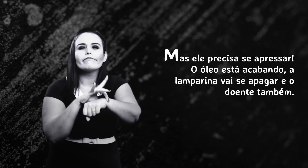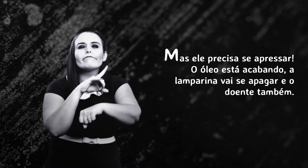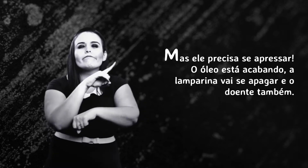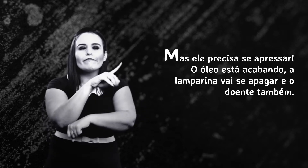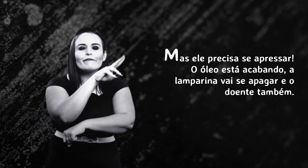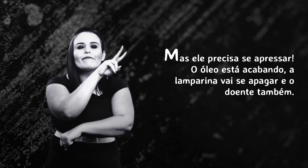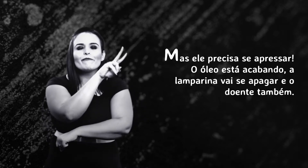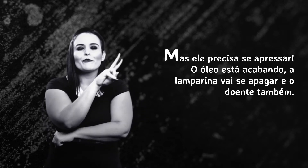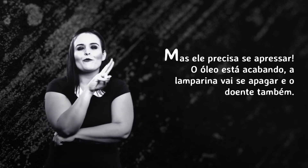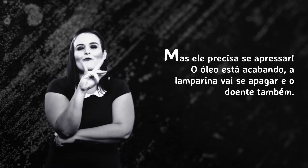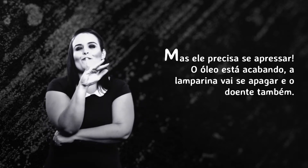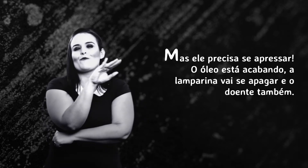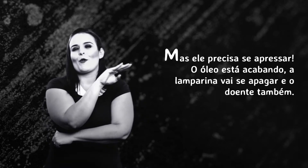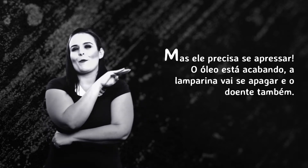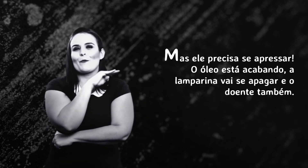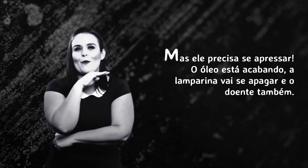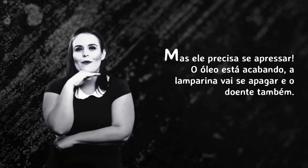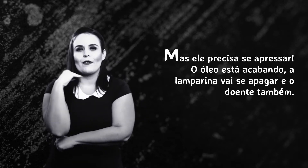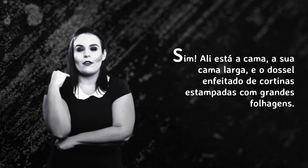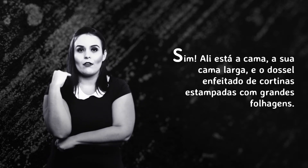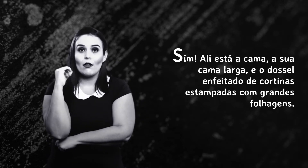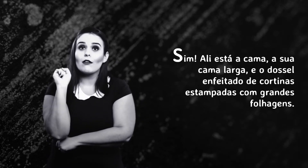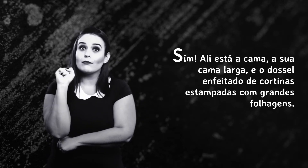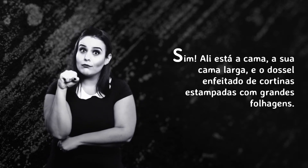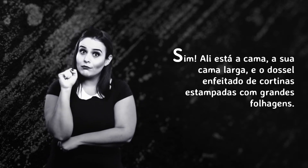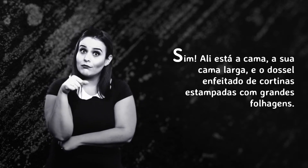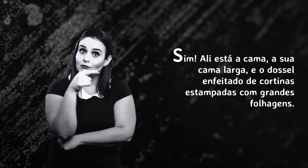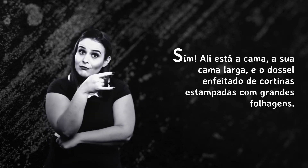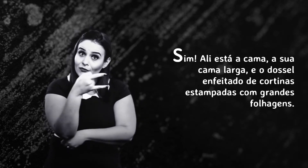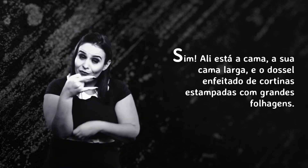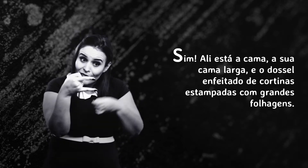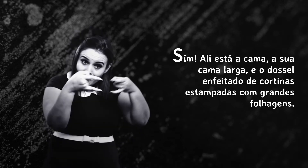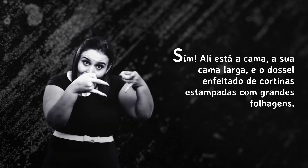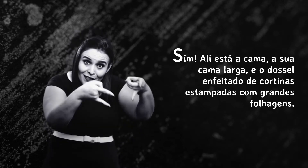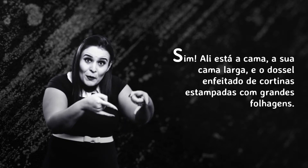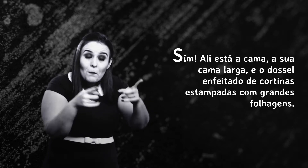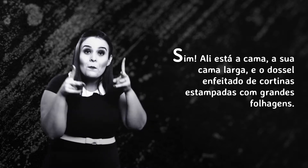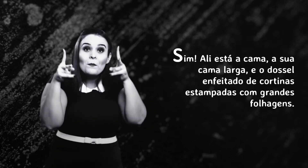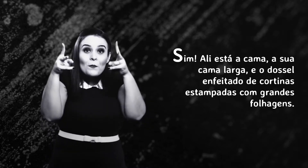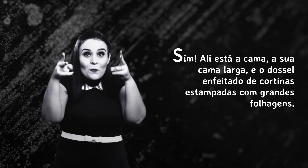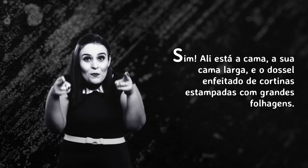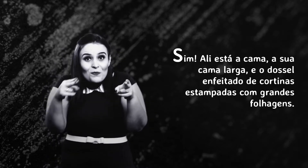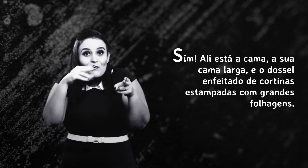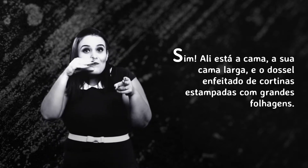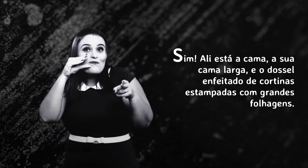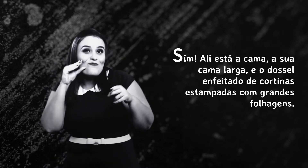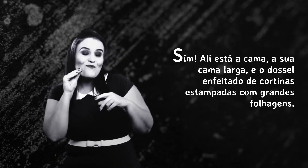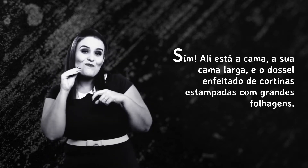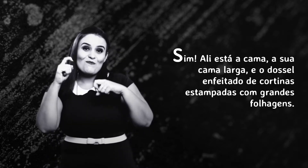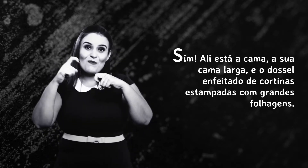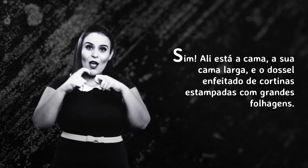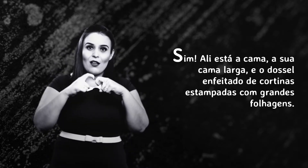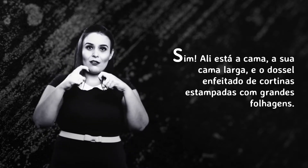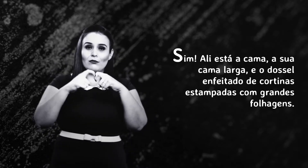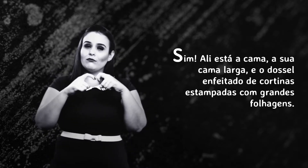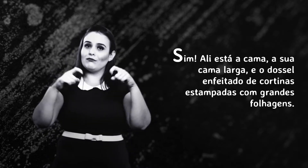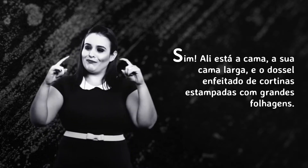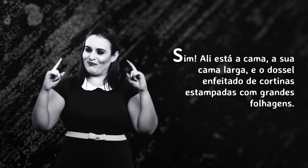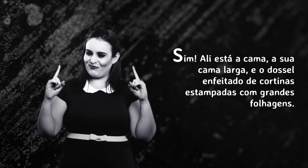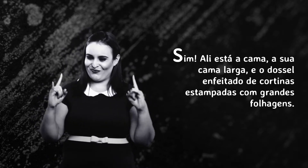doente também. Sim, ali está a cama. A sua cama larga e o dossel enfeitado